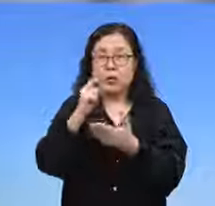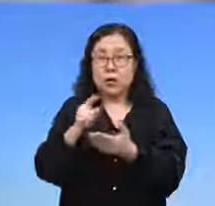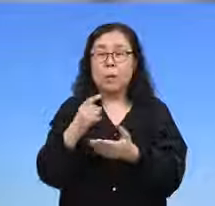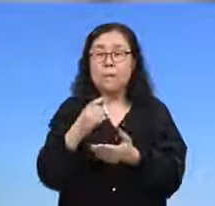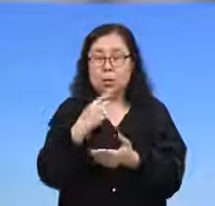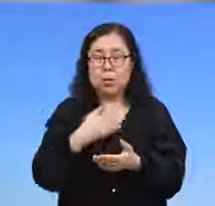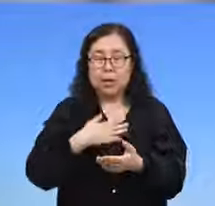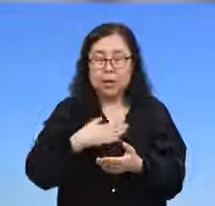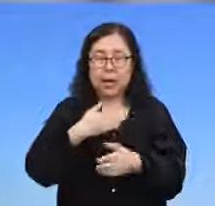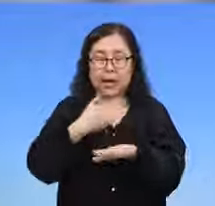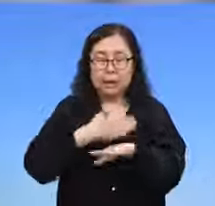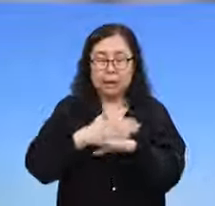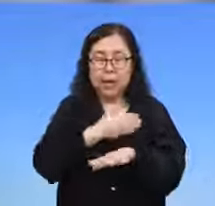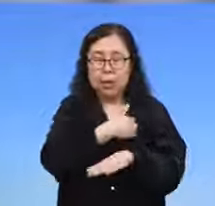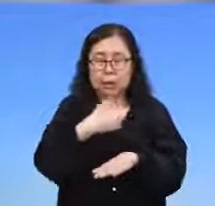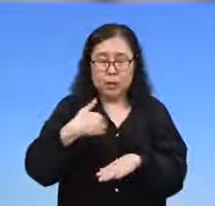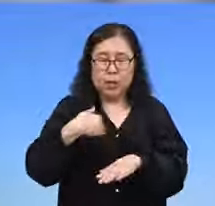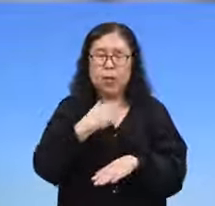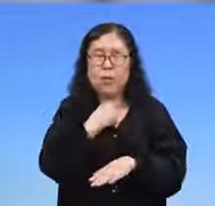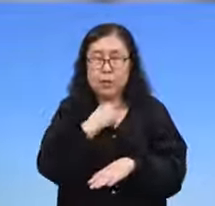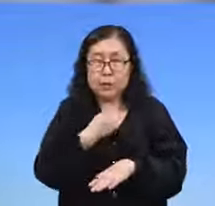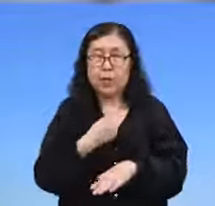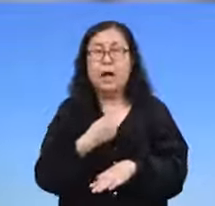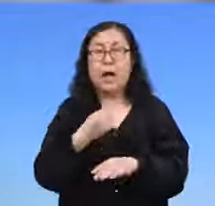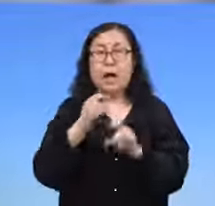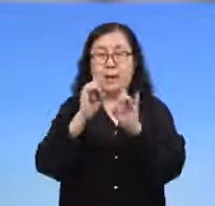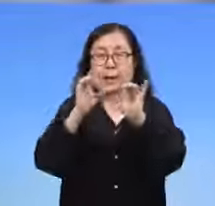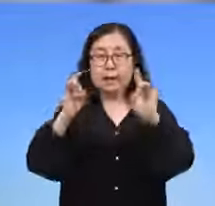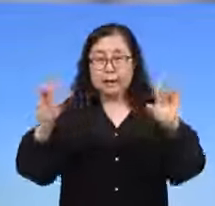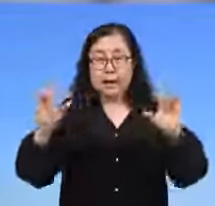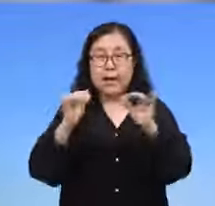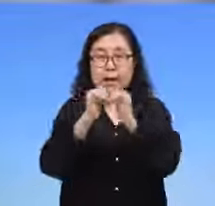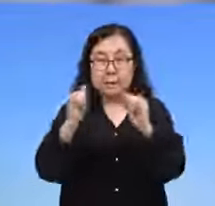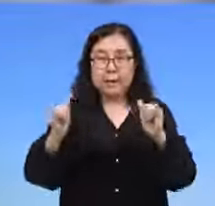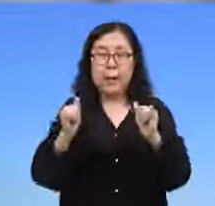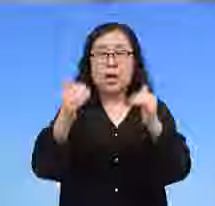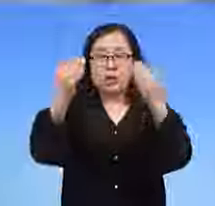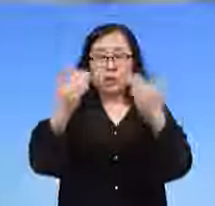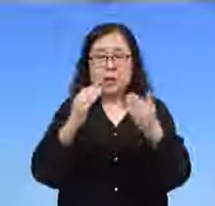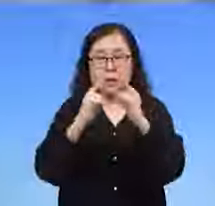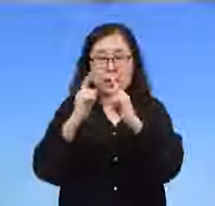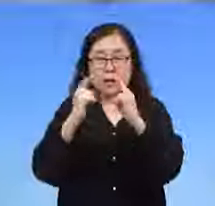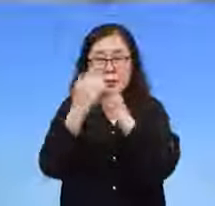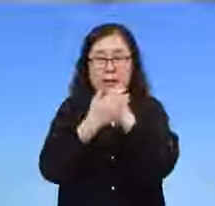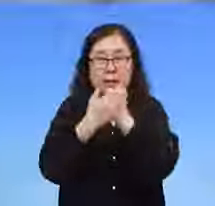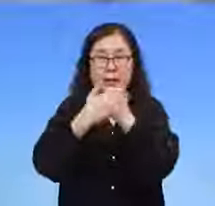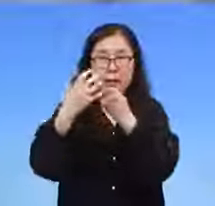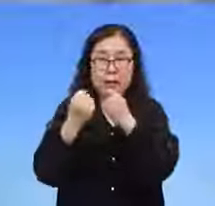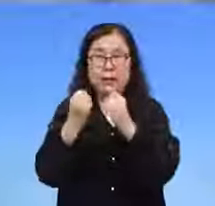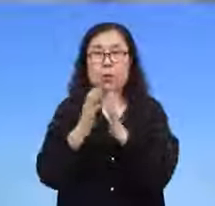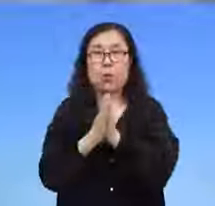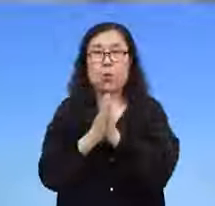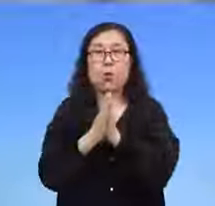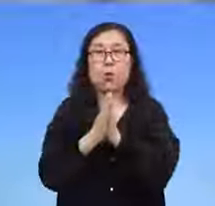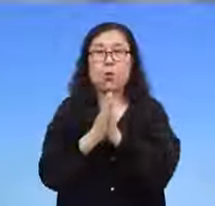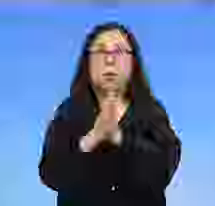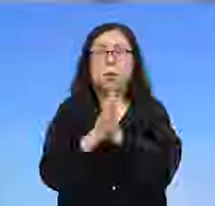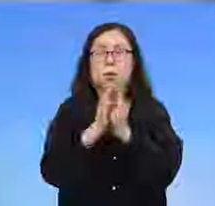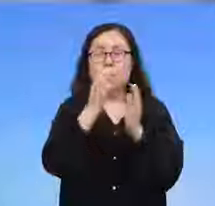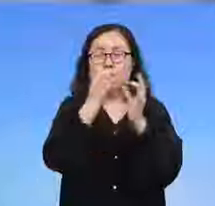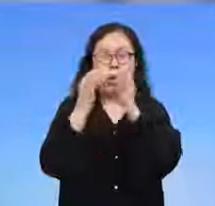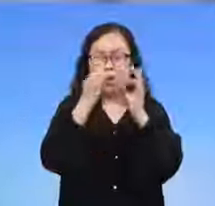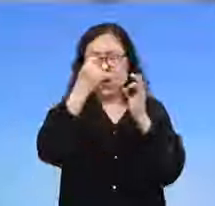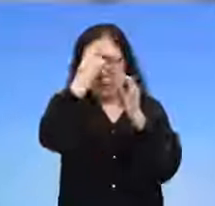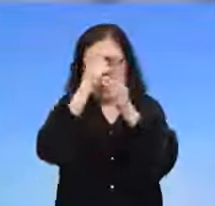주님, 이것만으로 감사하며 만족하기를 원합니다. 각자에게 주신 그 말씀의 은혜를 가지고 한 해를 되돌아보며 통성으로